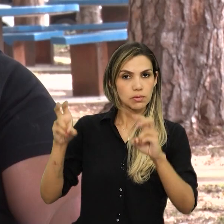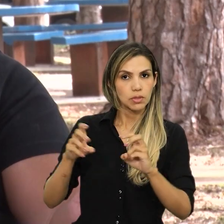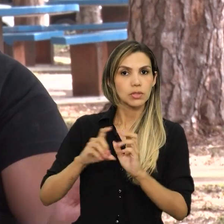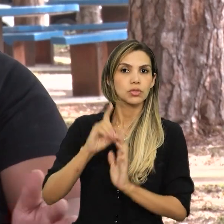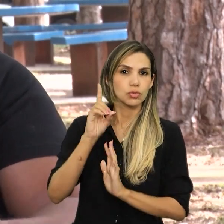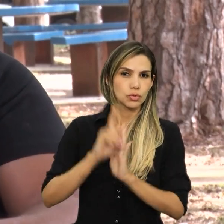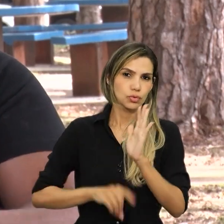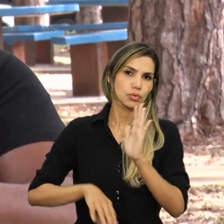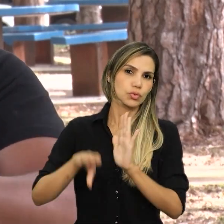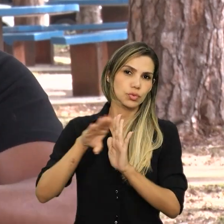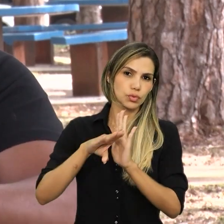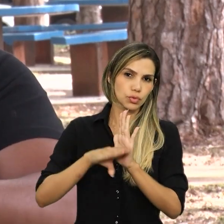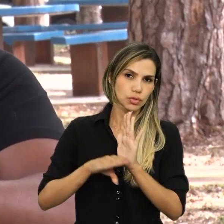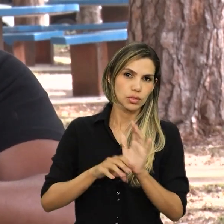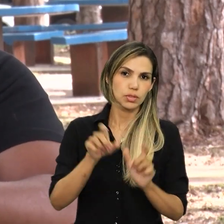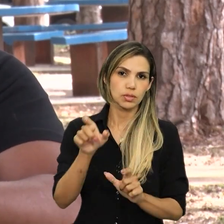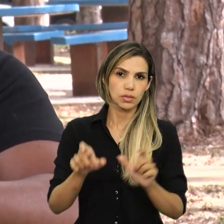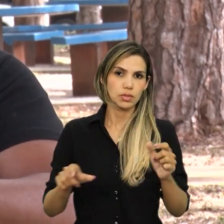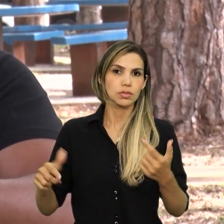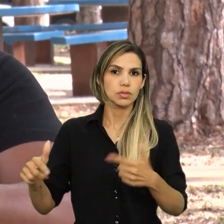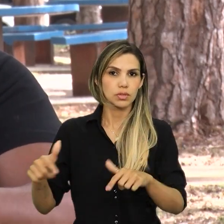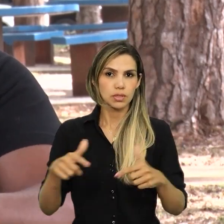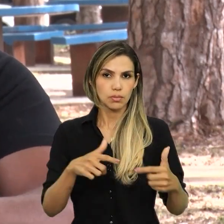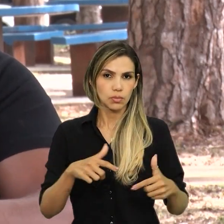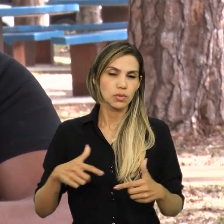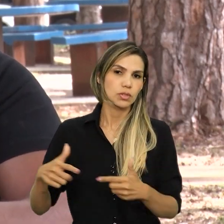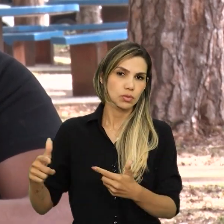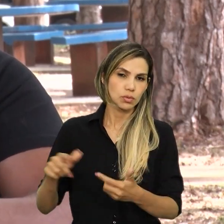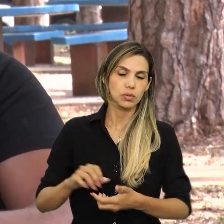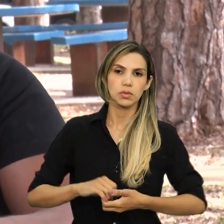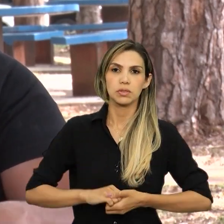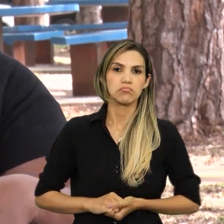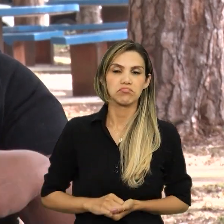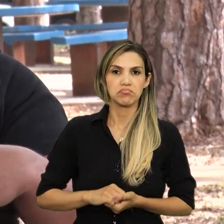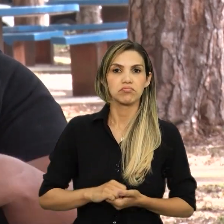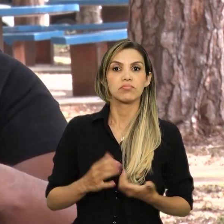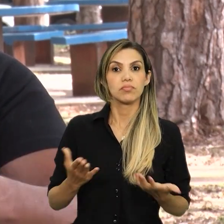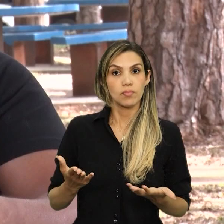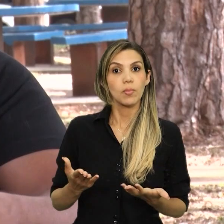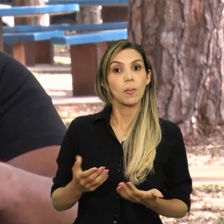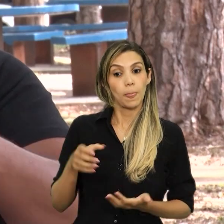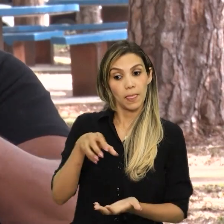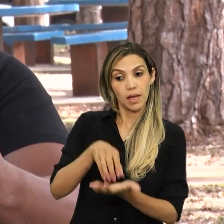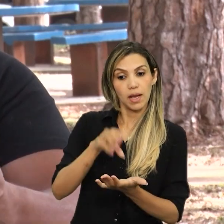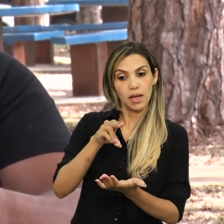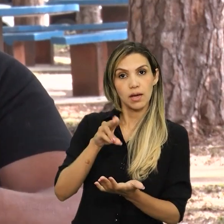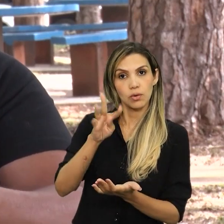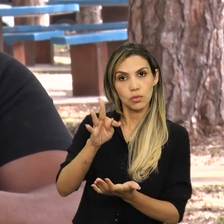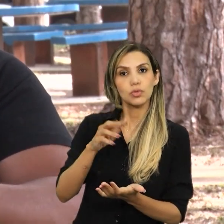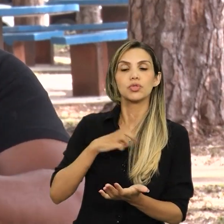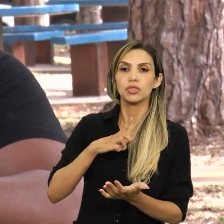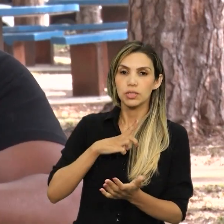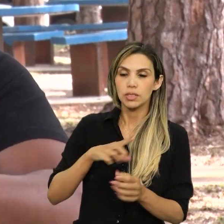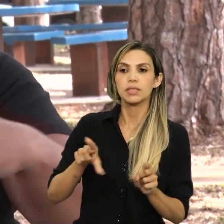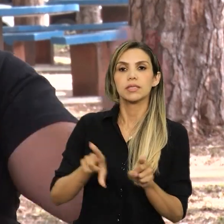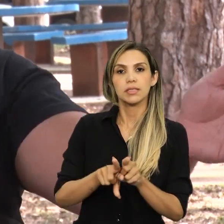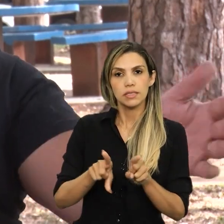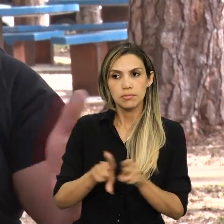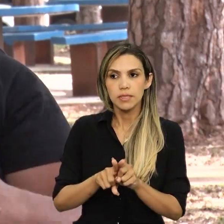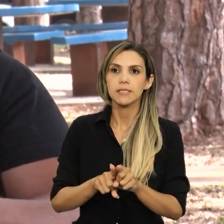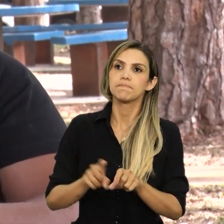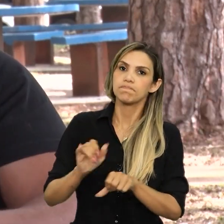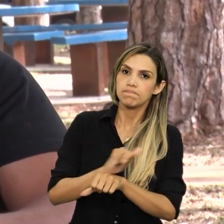trabalhador, para os dirigentes sindicais. A CUT realiza atividades também nesse sentido,